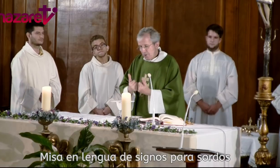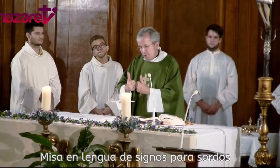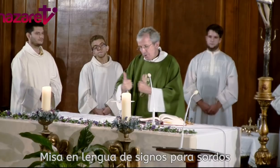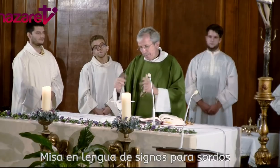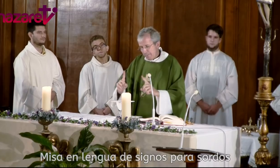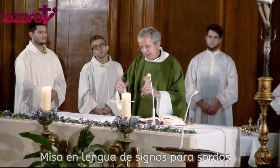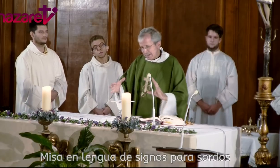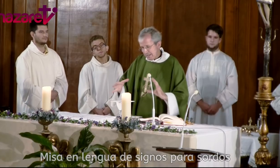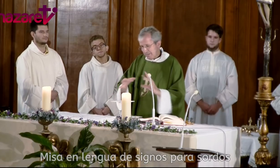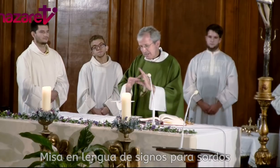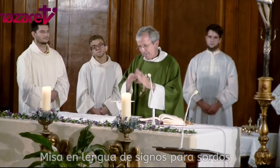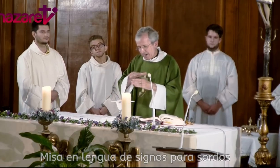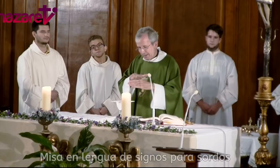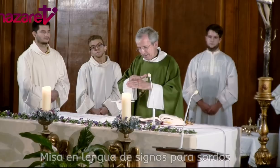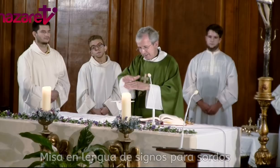No permitas que me separe de ti.